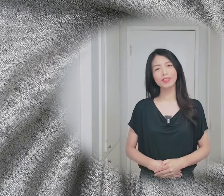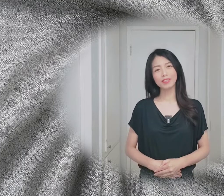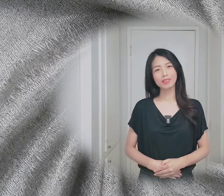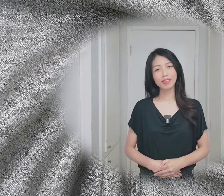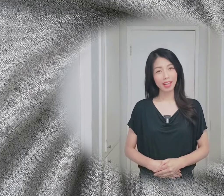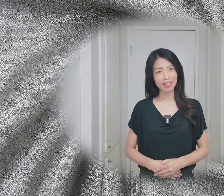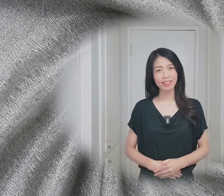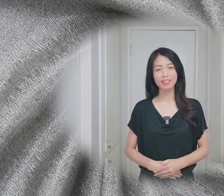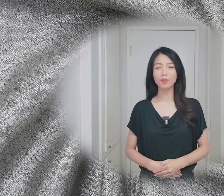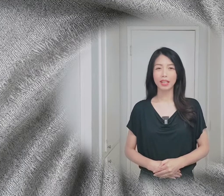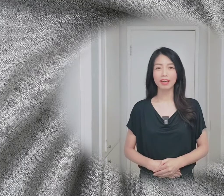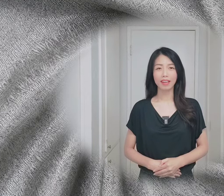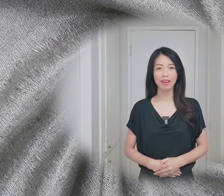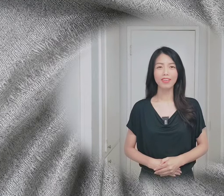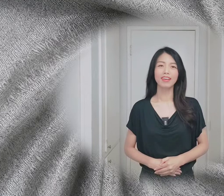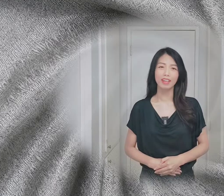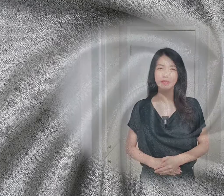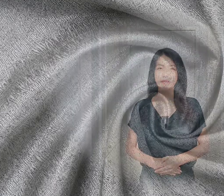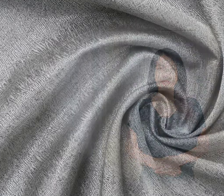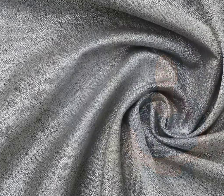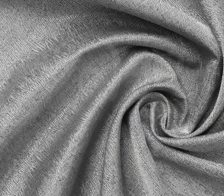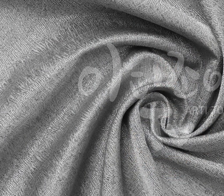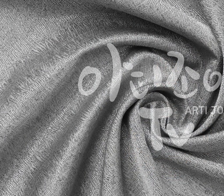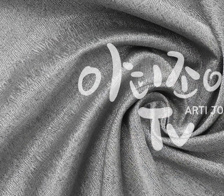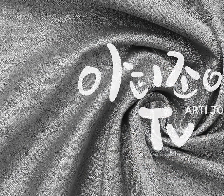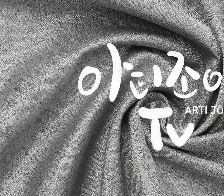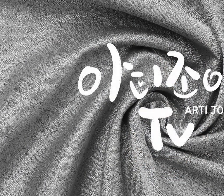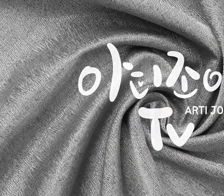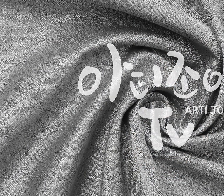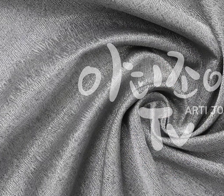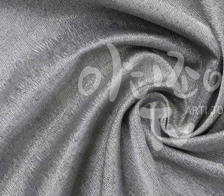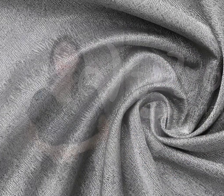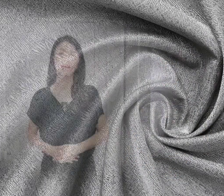길어지더라도 끝까지 시청 부탁드릴게요. 감사합니다.